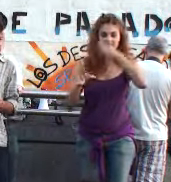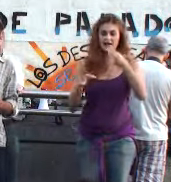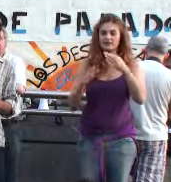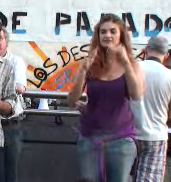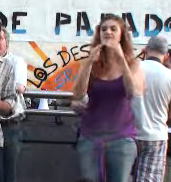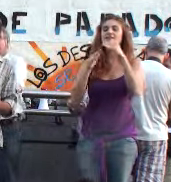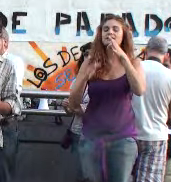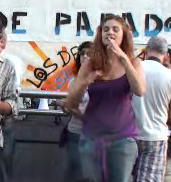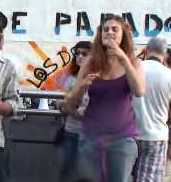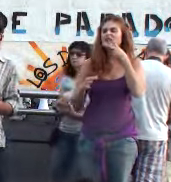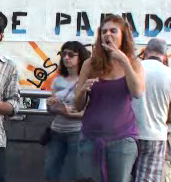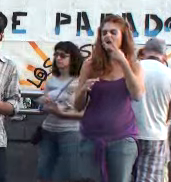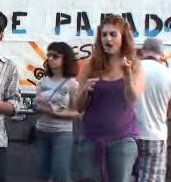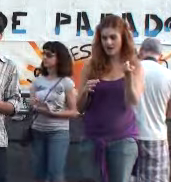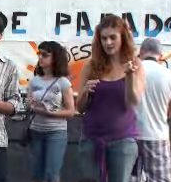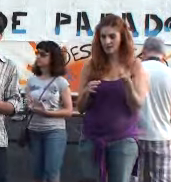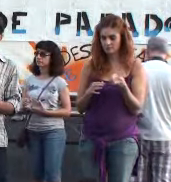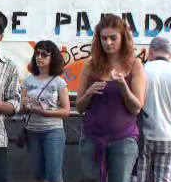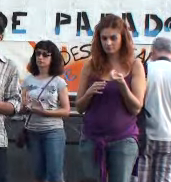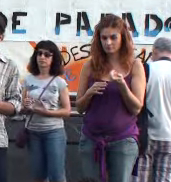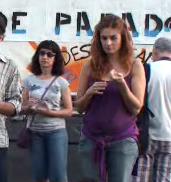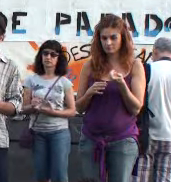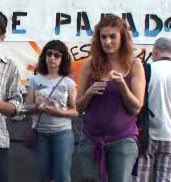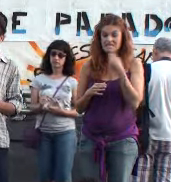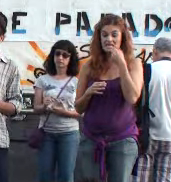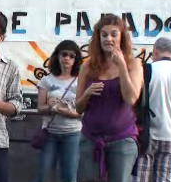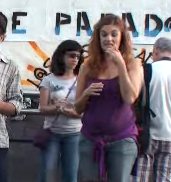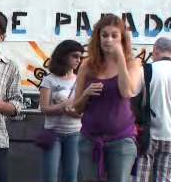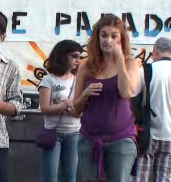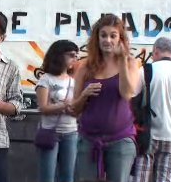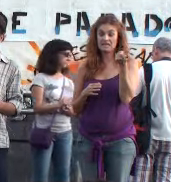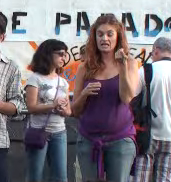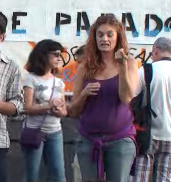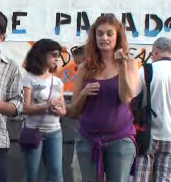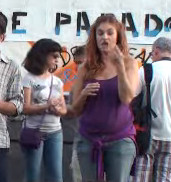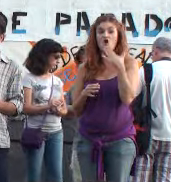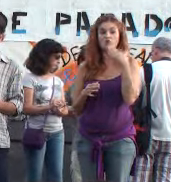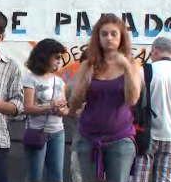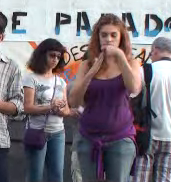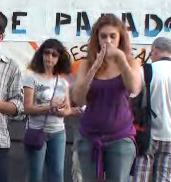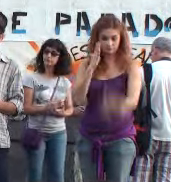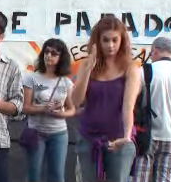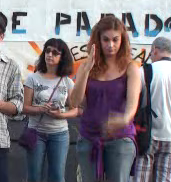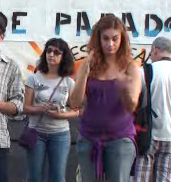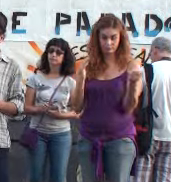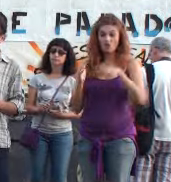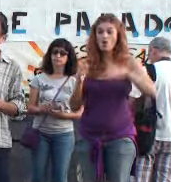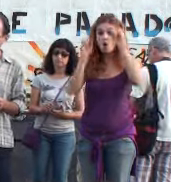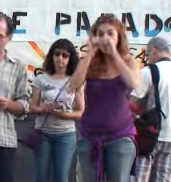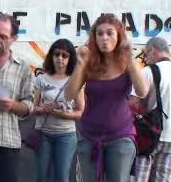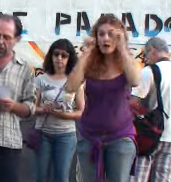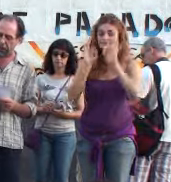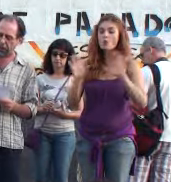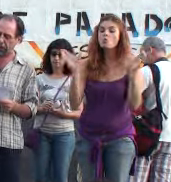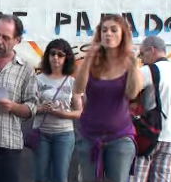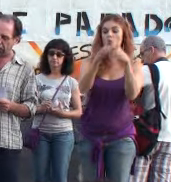7 de la tarde. Disponemos de una lista de correos para la comunicación entre los miembros de los grupos de trabajo en Google Groups, a las que